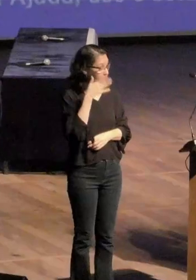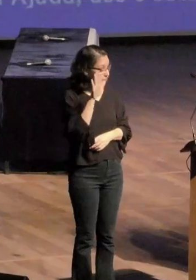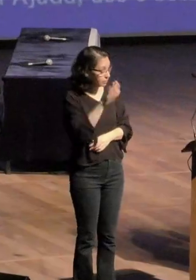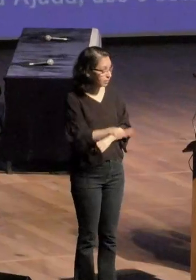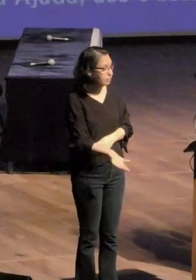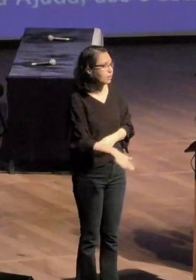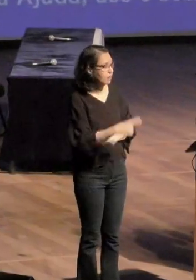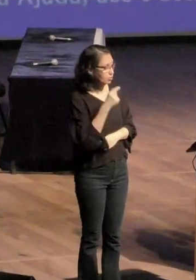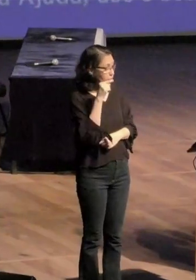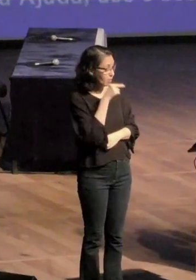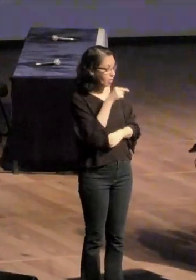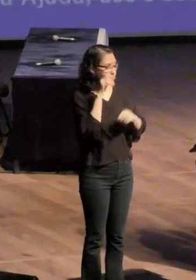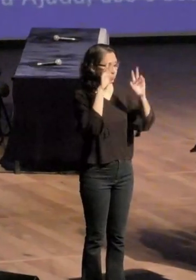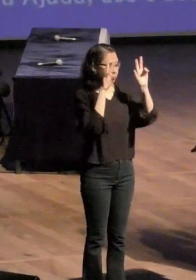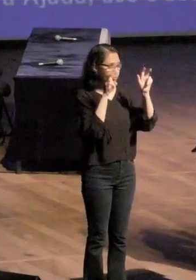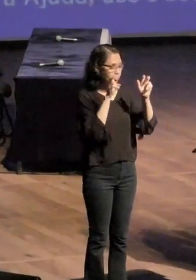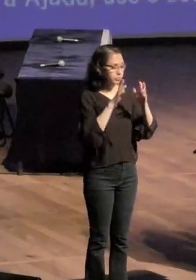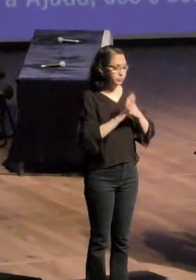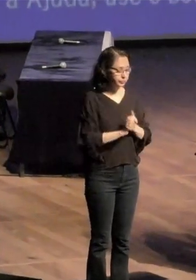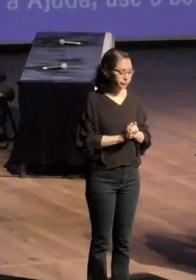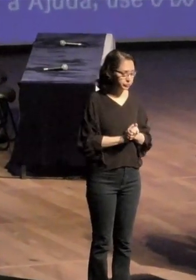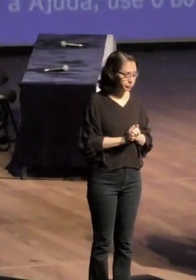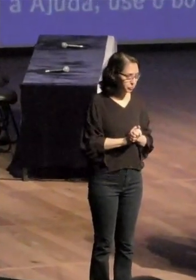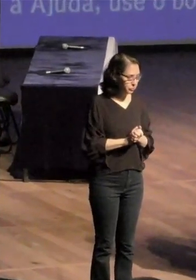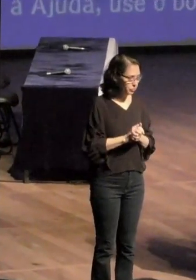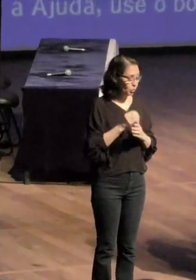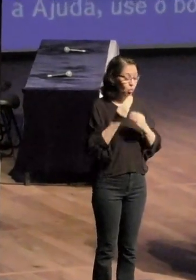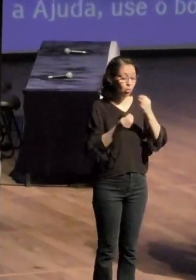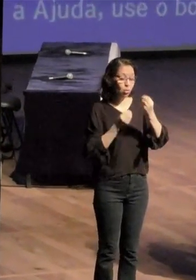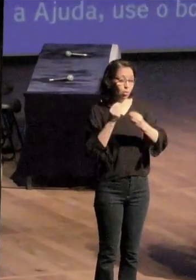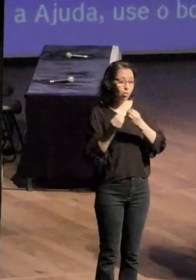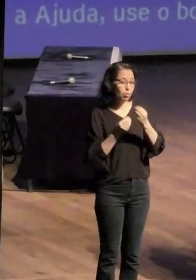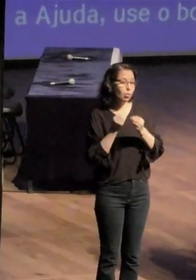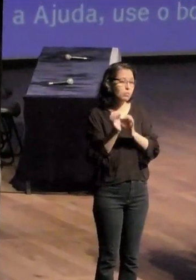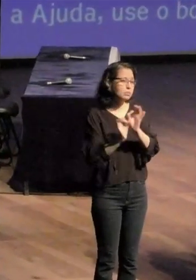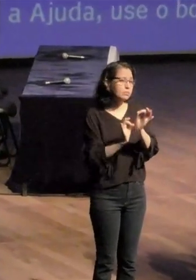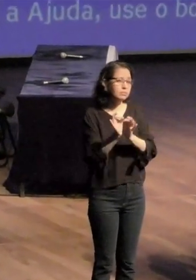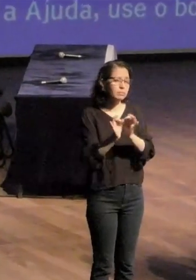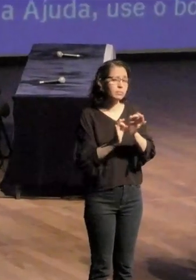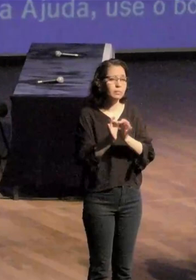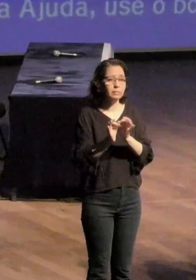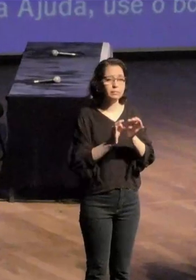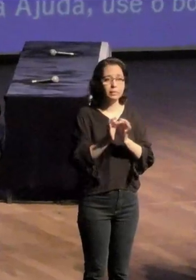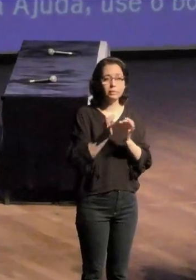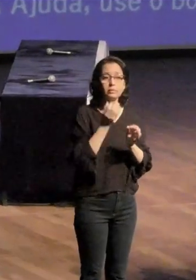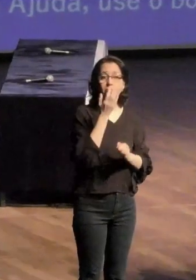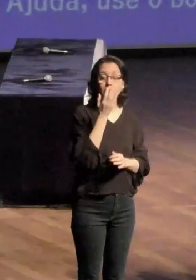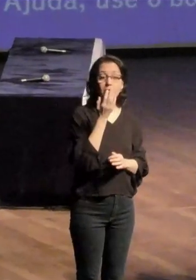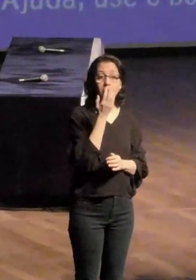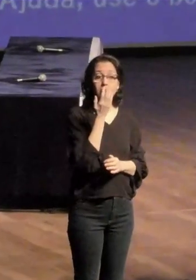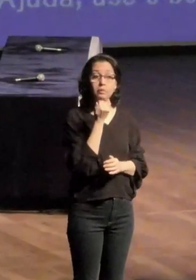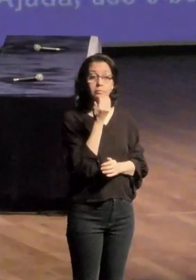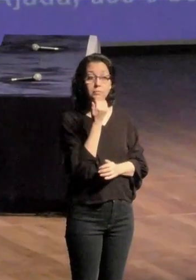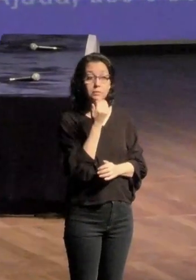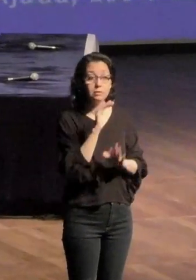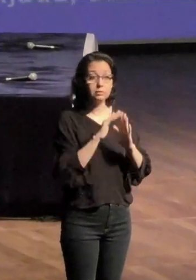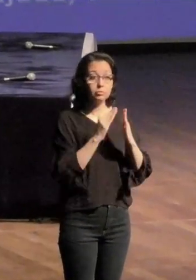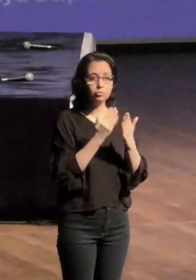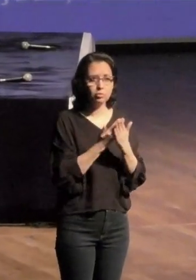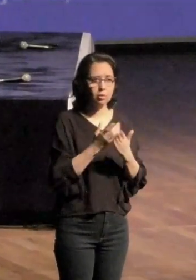o número de cozinheiras escolares de cada Unidade Escolar Existe algum cálculo ou legislação referente a isso